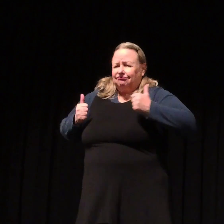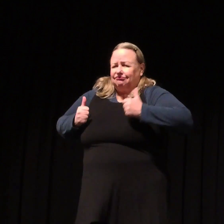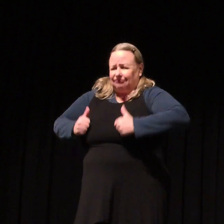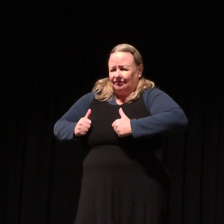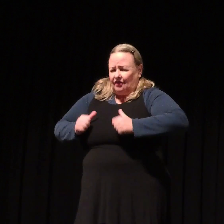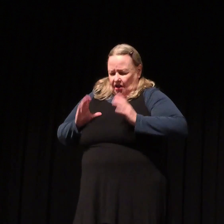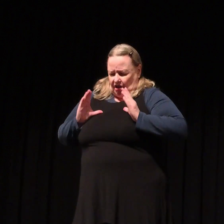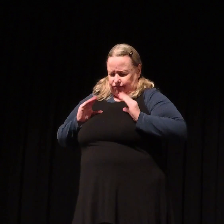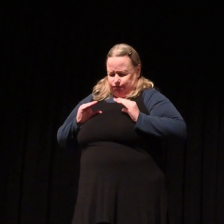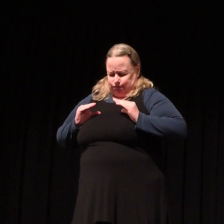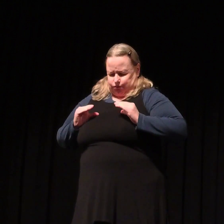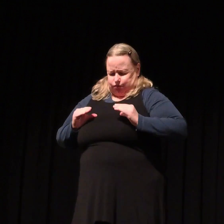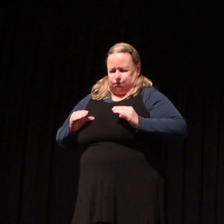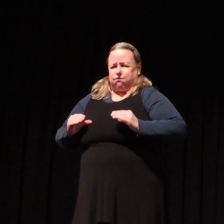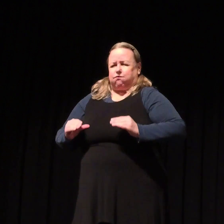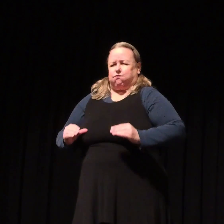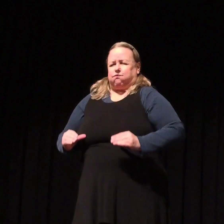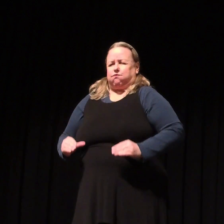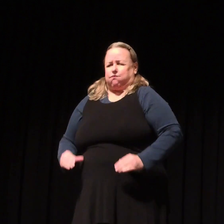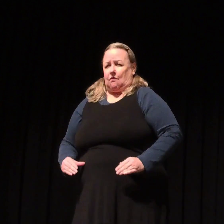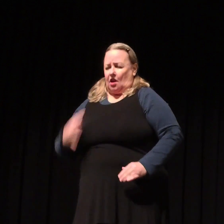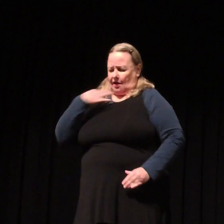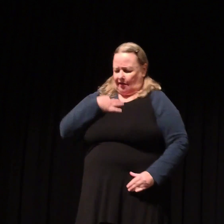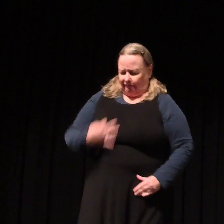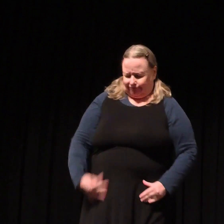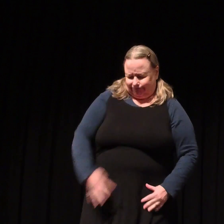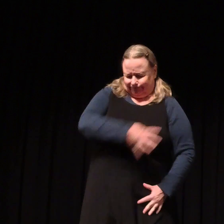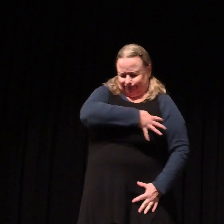Alors, je suis un homme